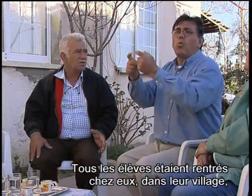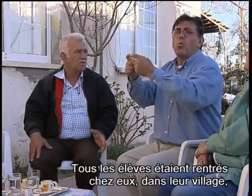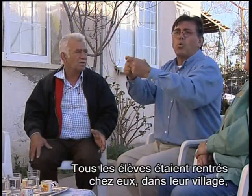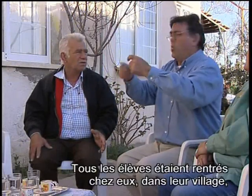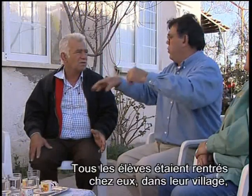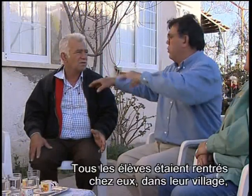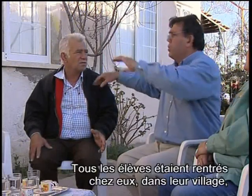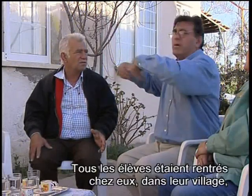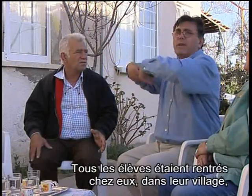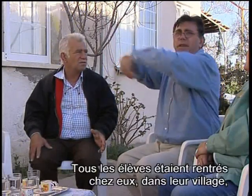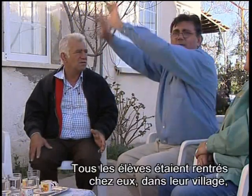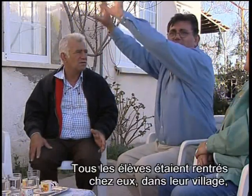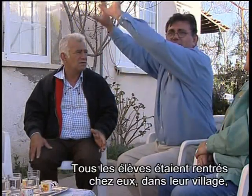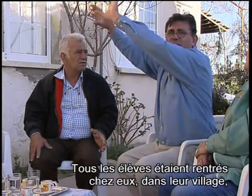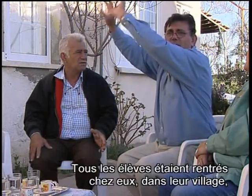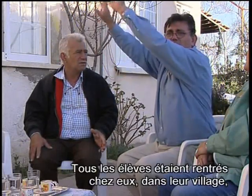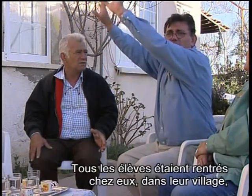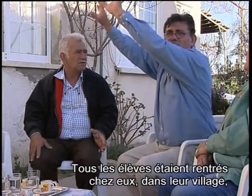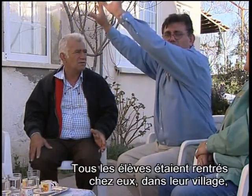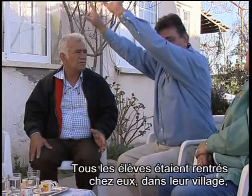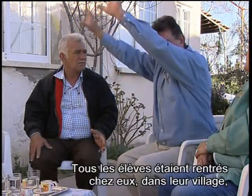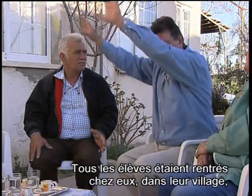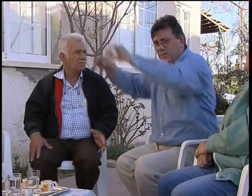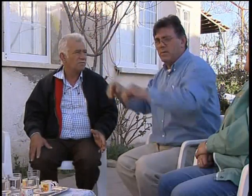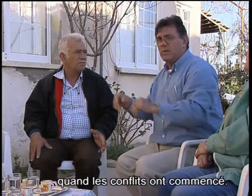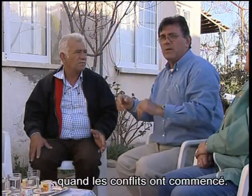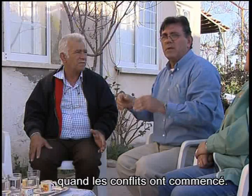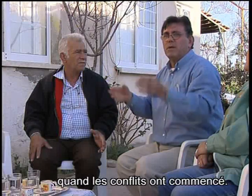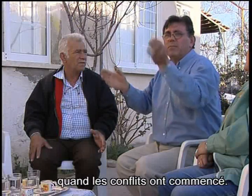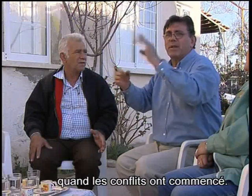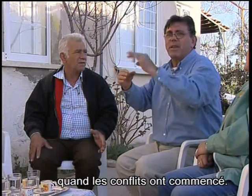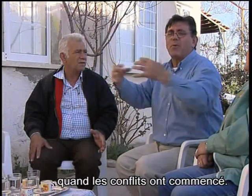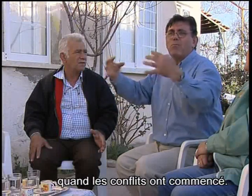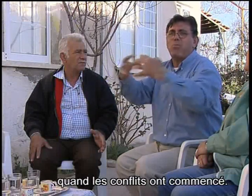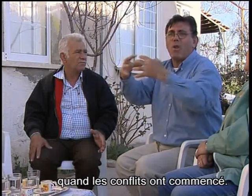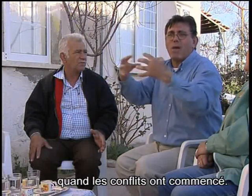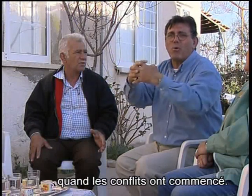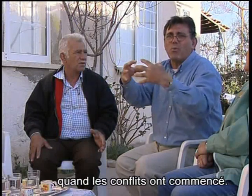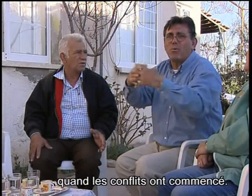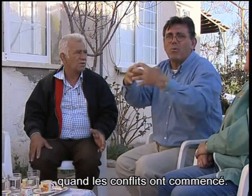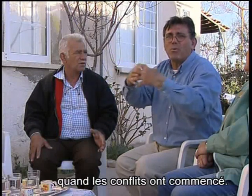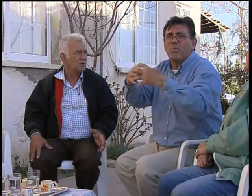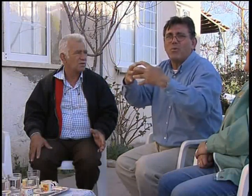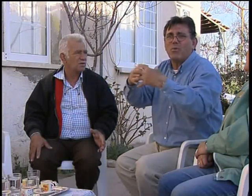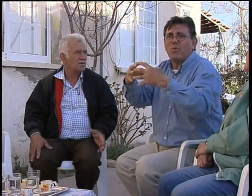Tous les élèves étaient rentrés chez eux, dans leur village, quand les conflits ont commencé.